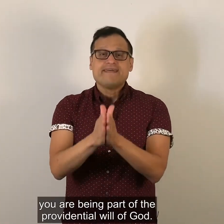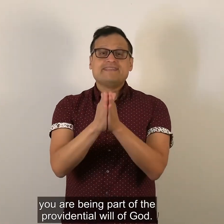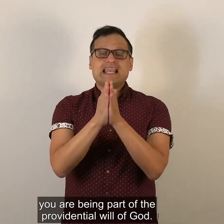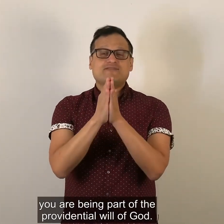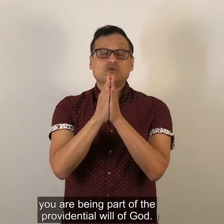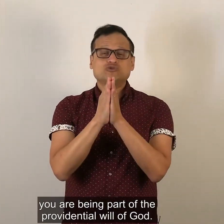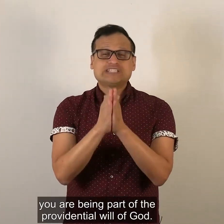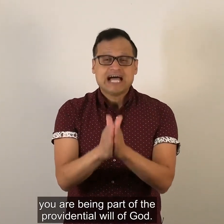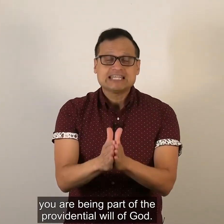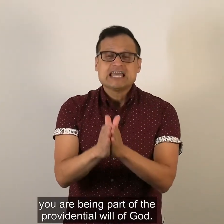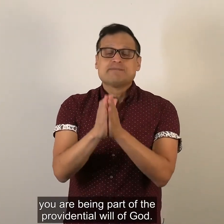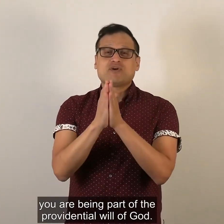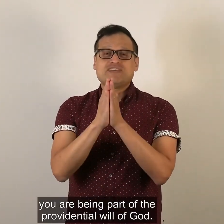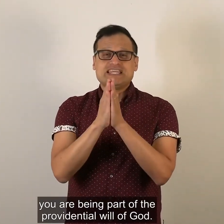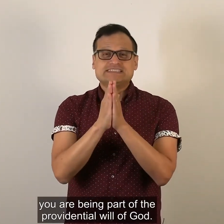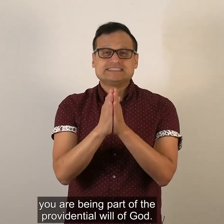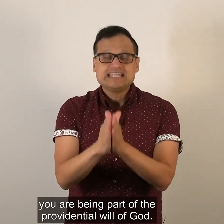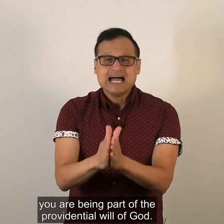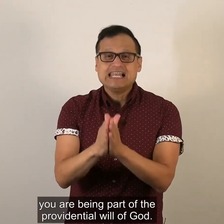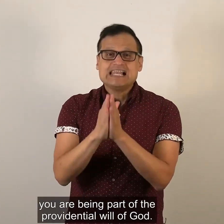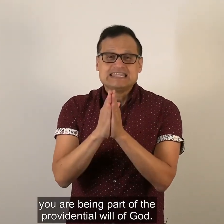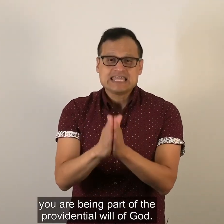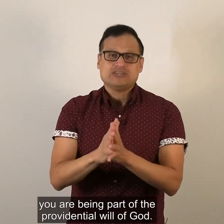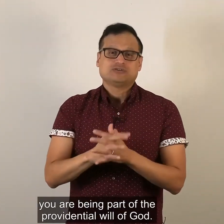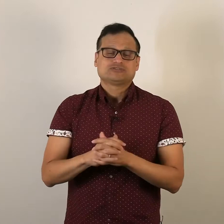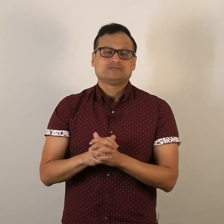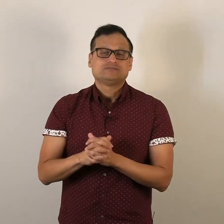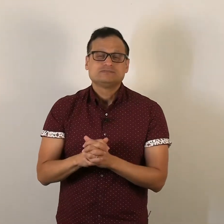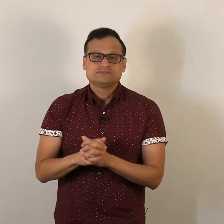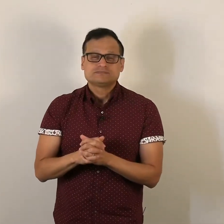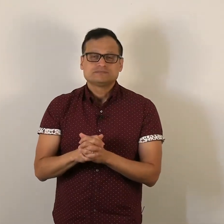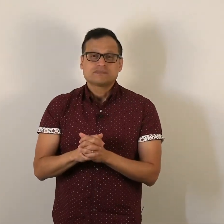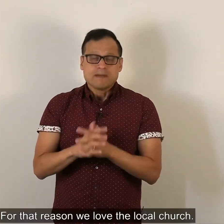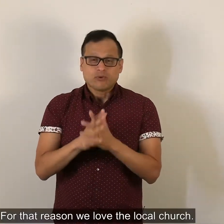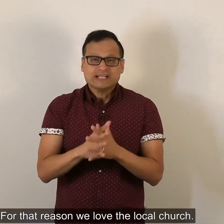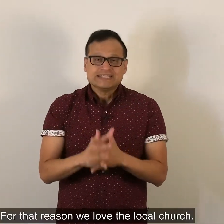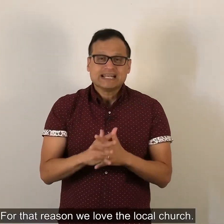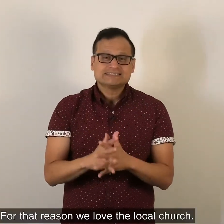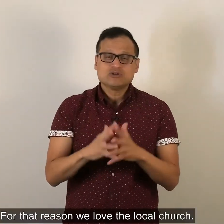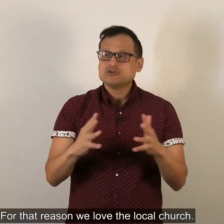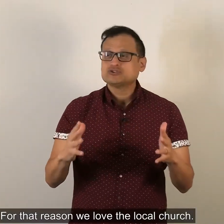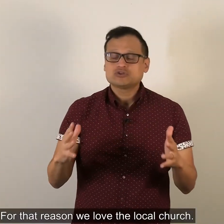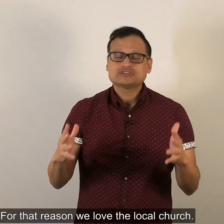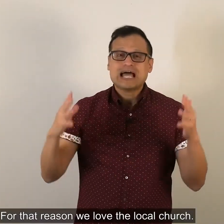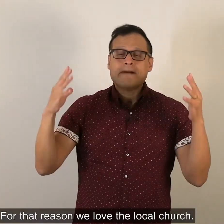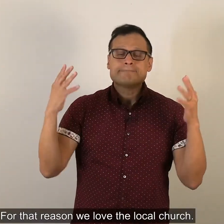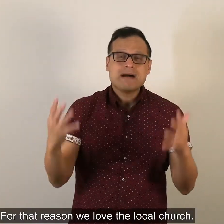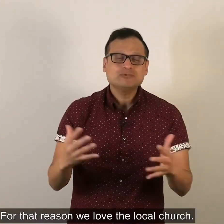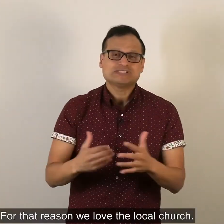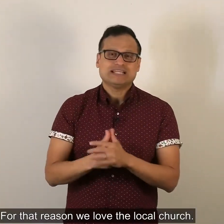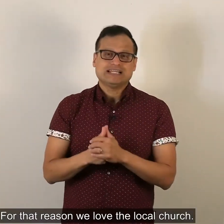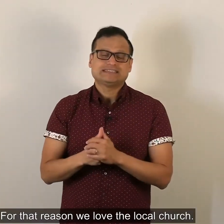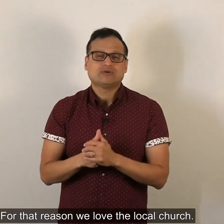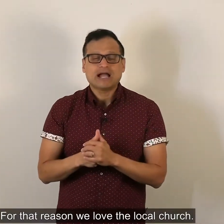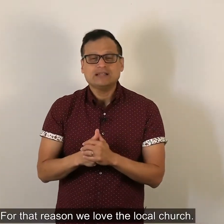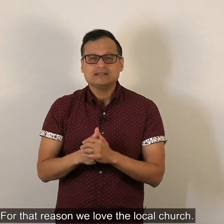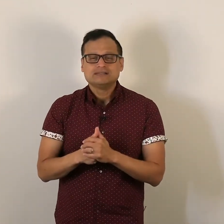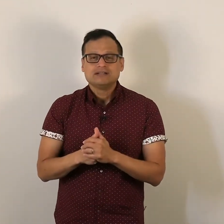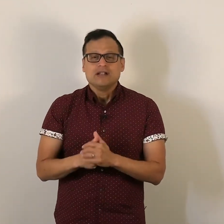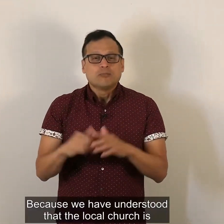la voluntad providencial de Dios. Por esa razón nosotros amamos a la iglesia local, porque